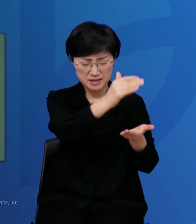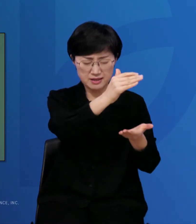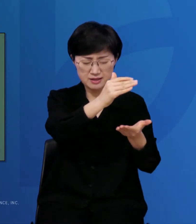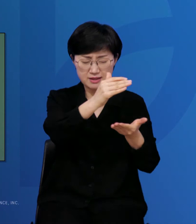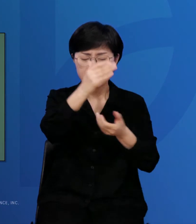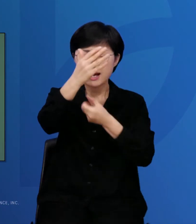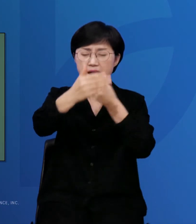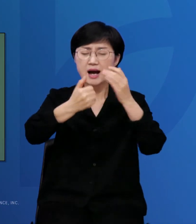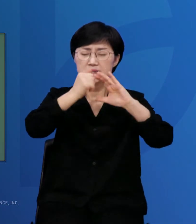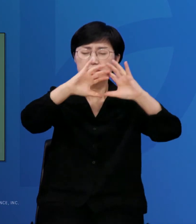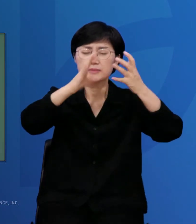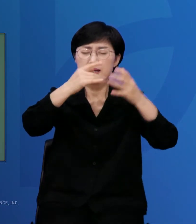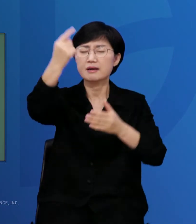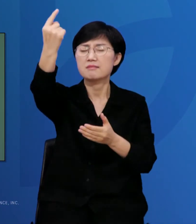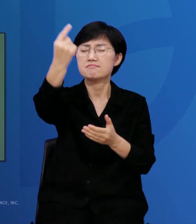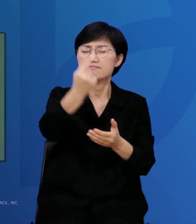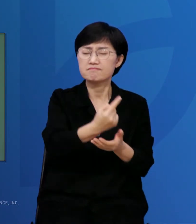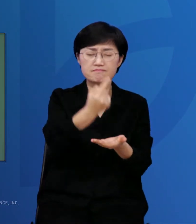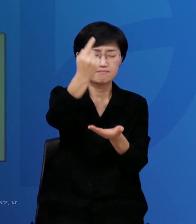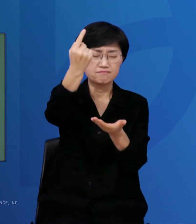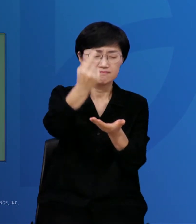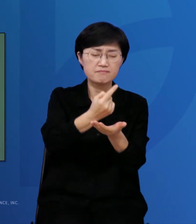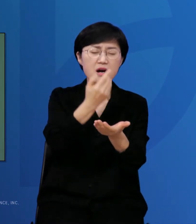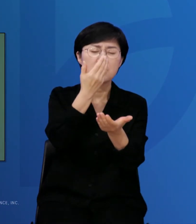임하도록 역사하여 주옵소서.